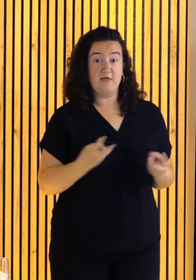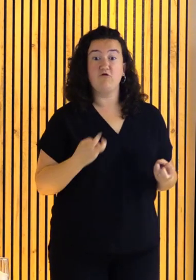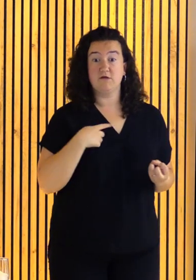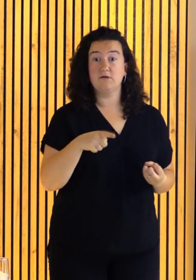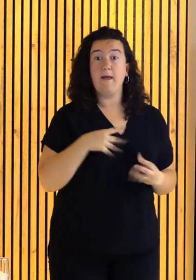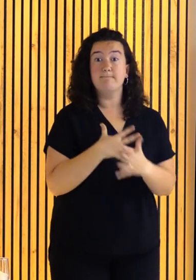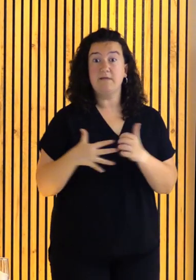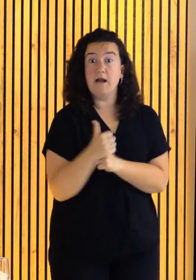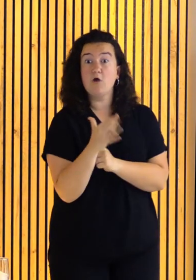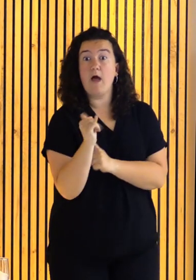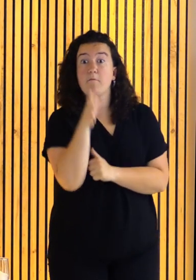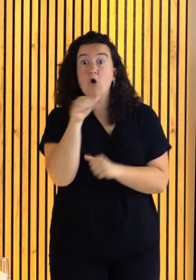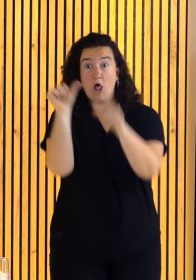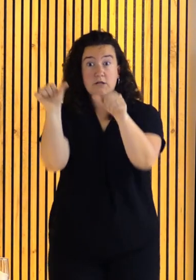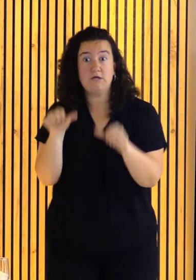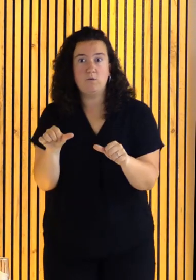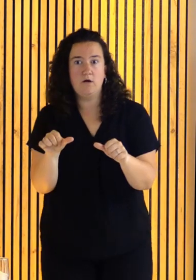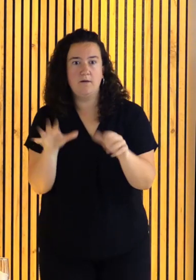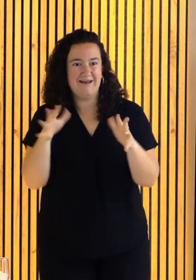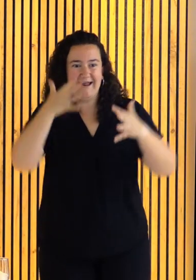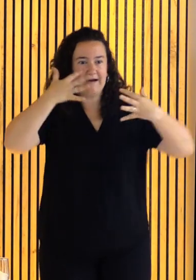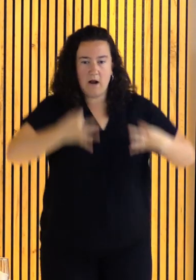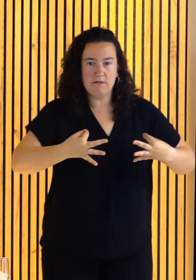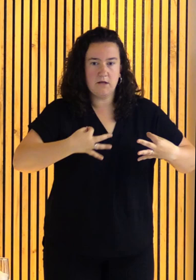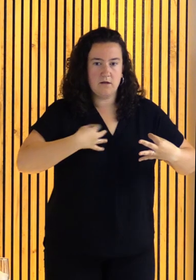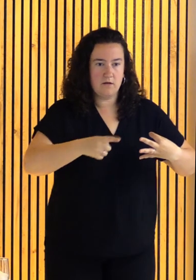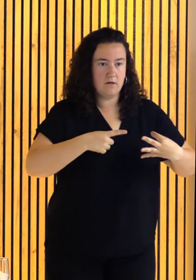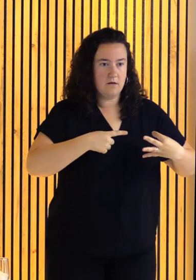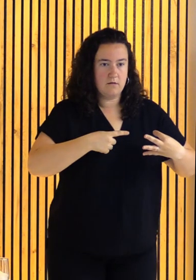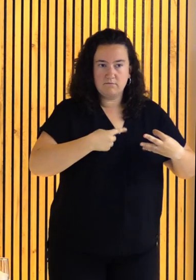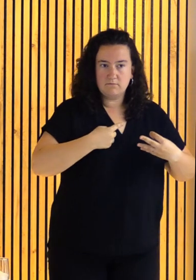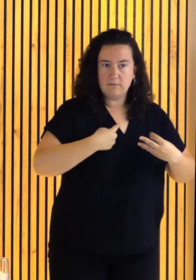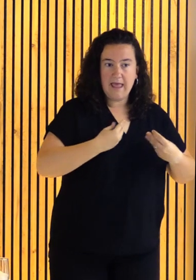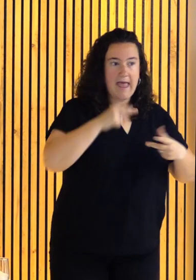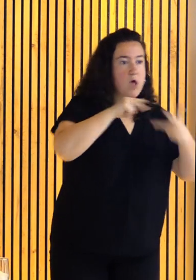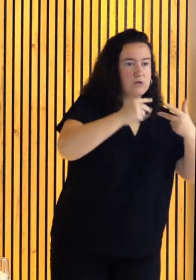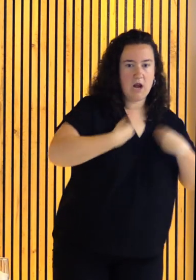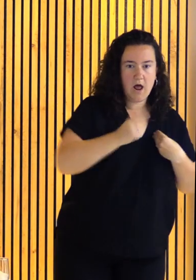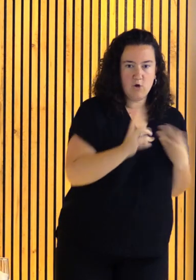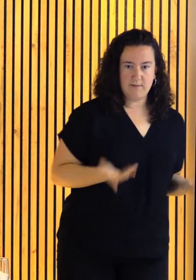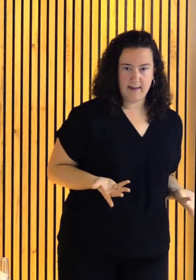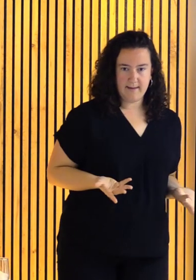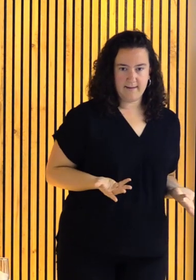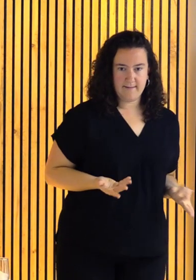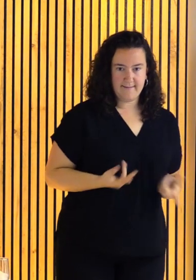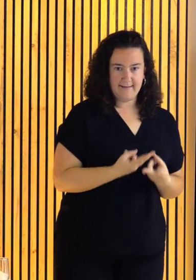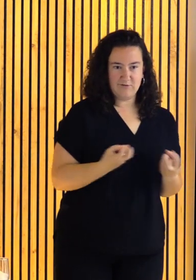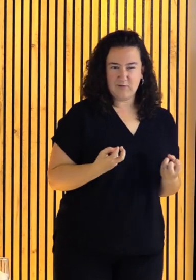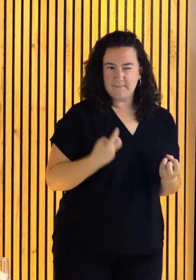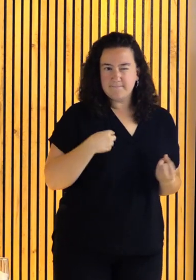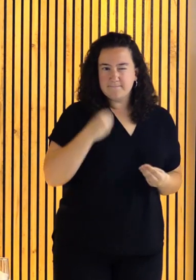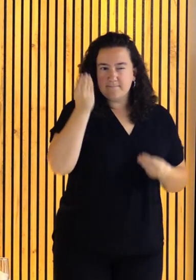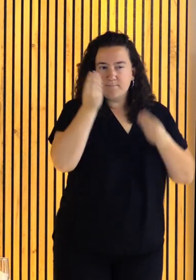baina berez ez du euskalduntasuna praktikan jartzen. Orduan, nik uste, hor ez dagoela,